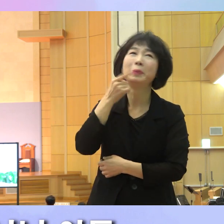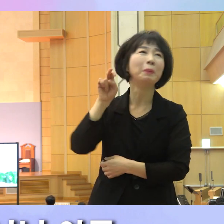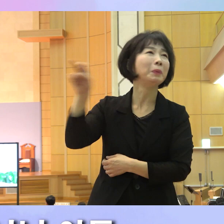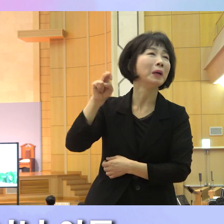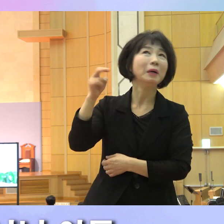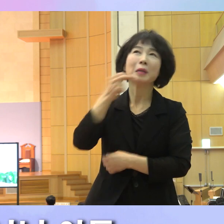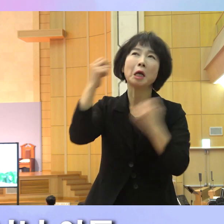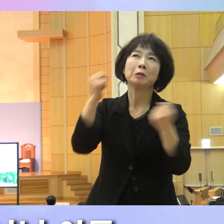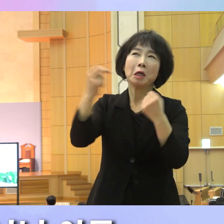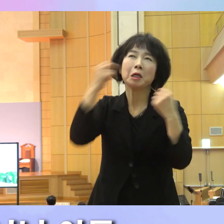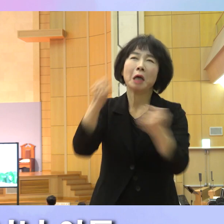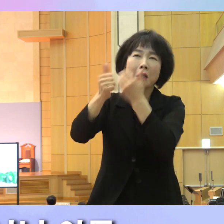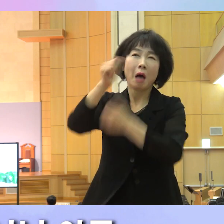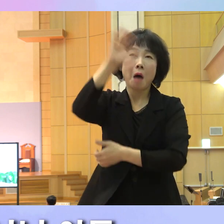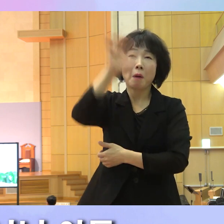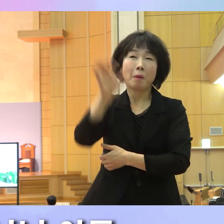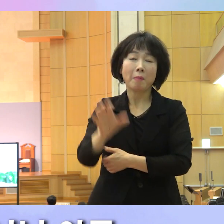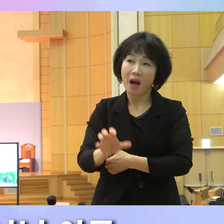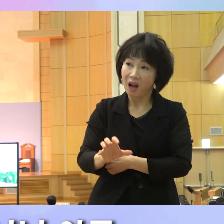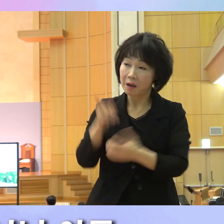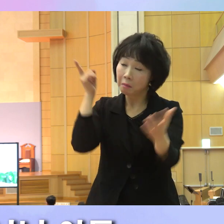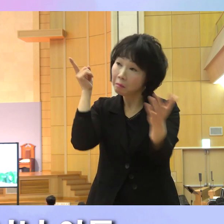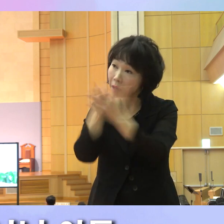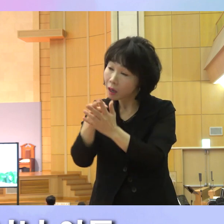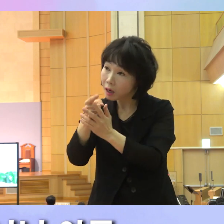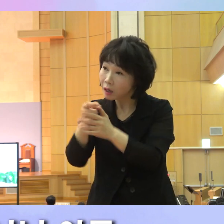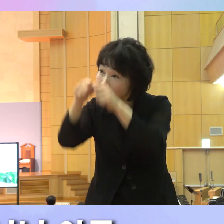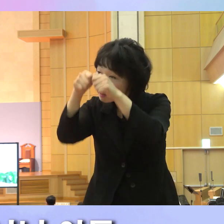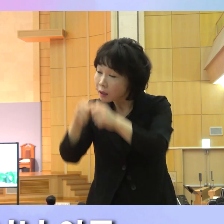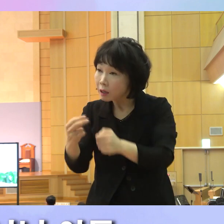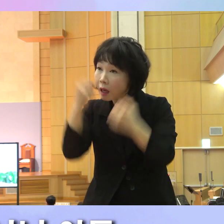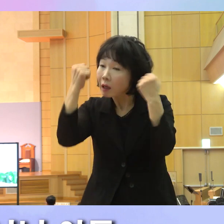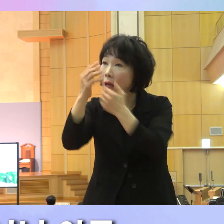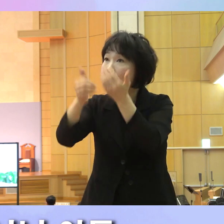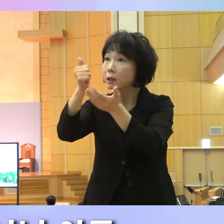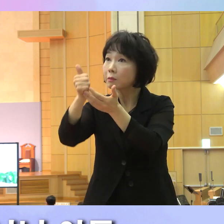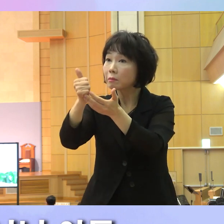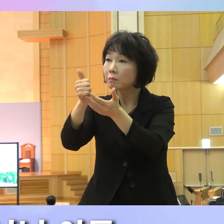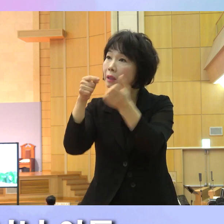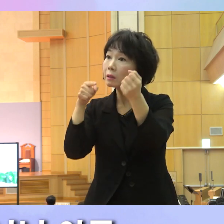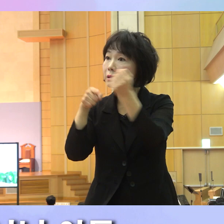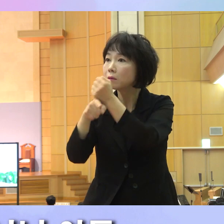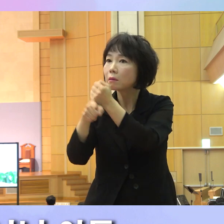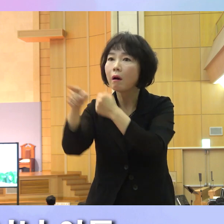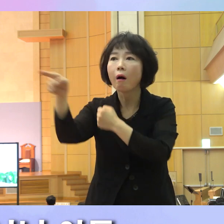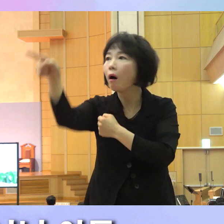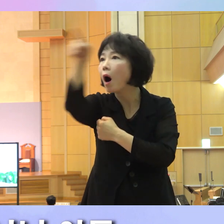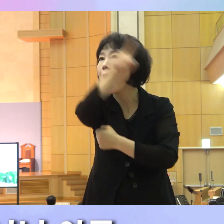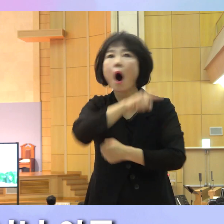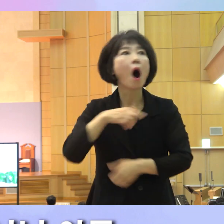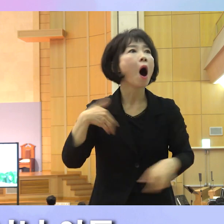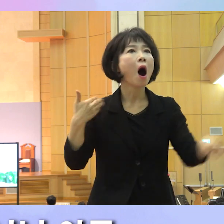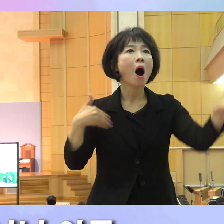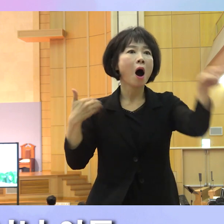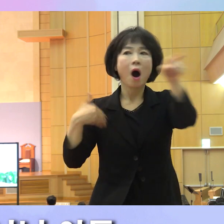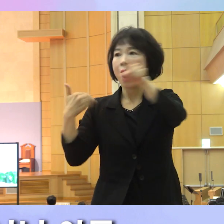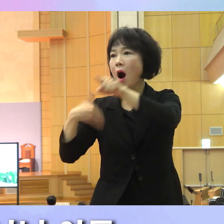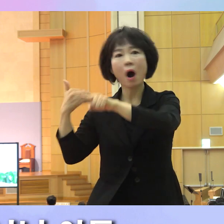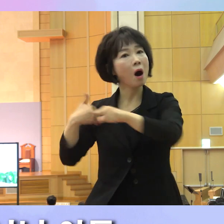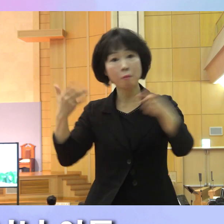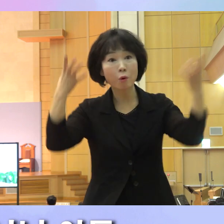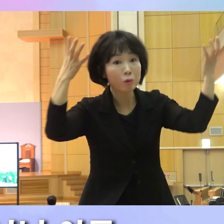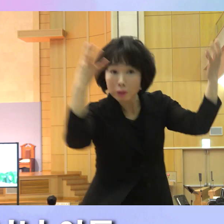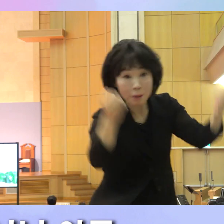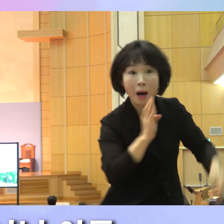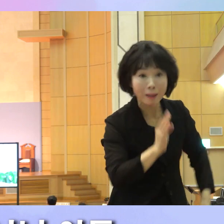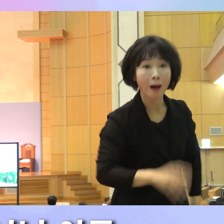기적을 베풀어 주시고 이렇게 말은 하는데 살아계신 하나님이라고 하는 이 의미를 알지 못한 채 지금